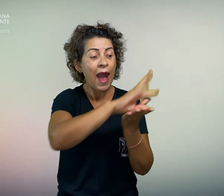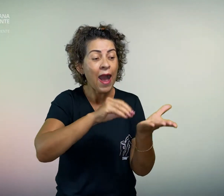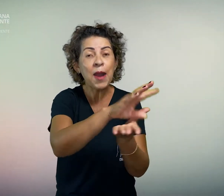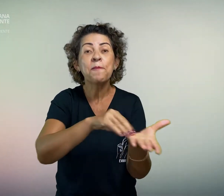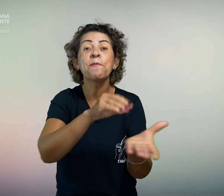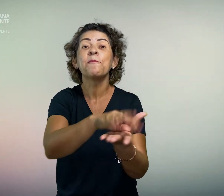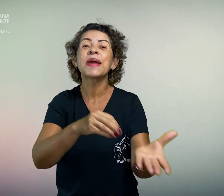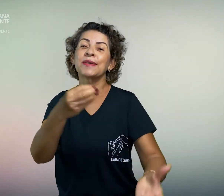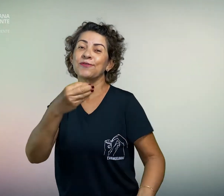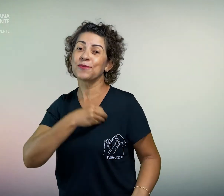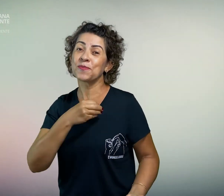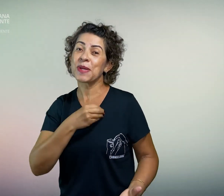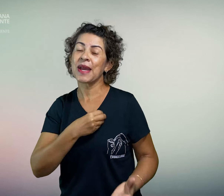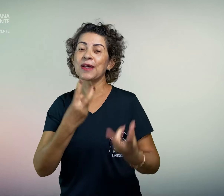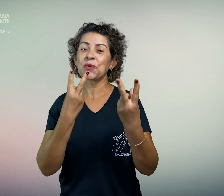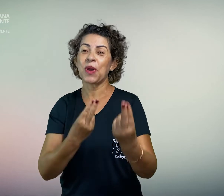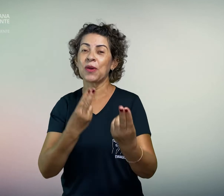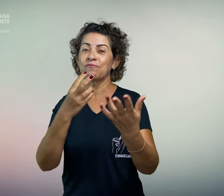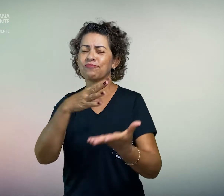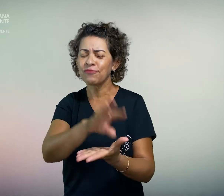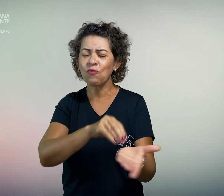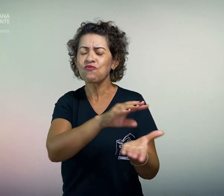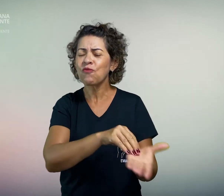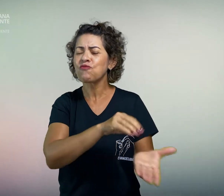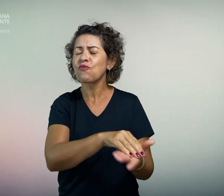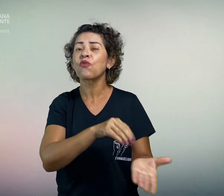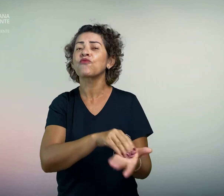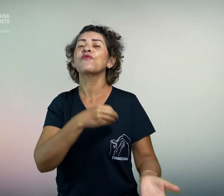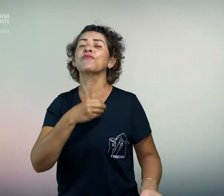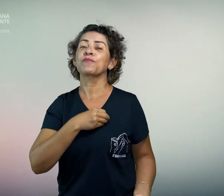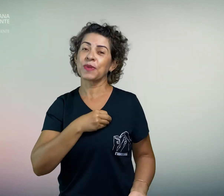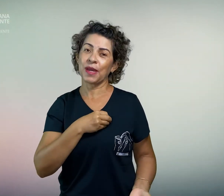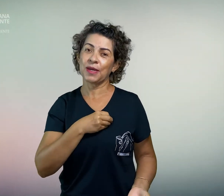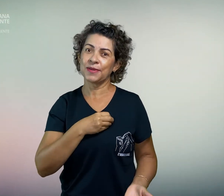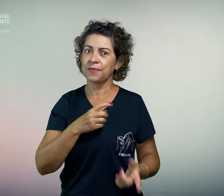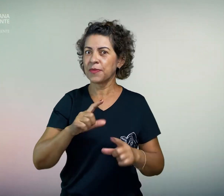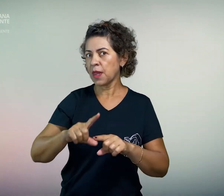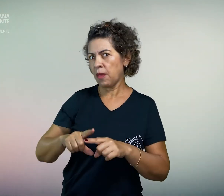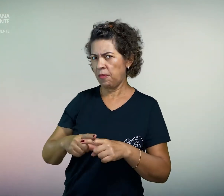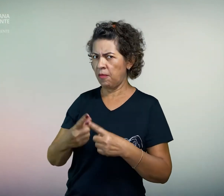pai e com ele aprende a cometer os mesmos pecados.